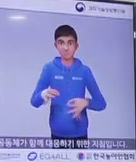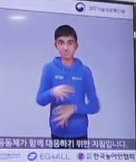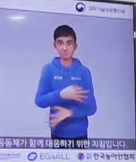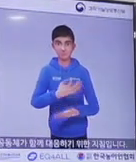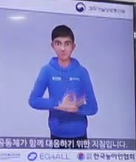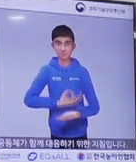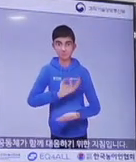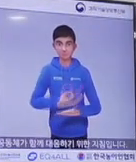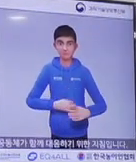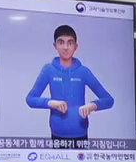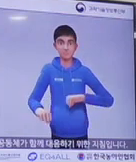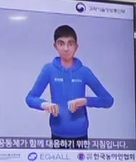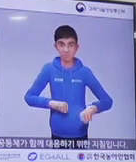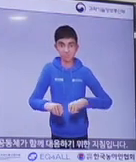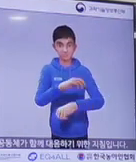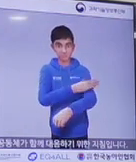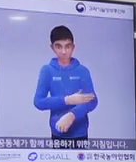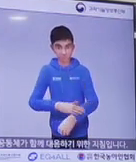기대와 우려를 함께 나타냈습니다.